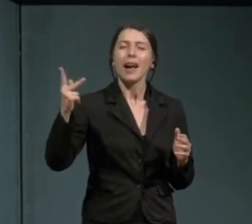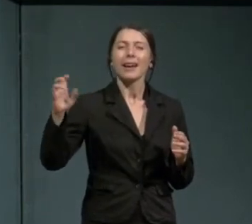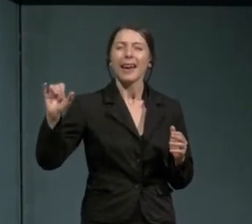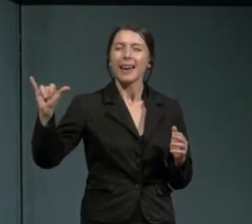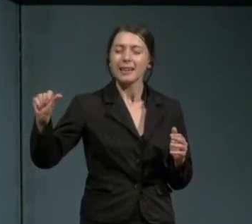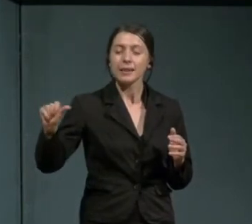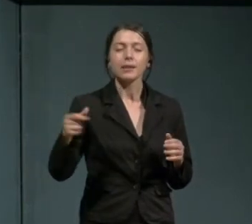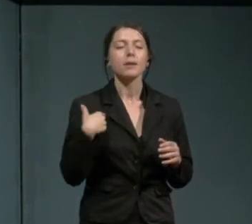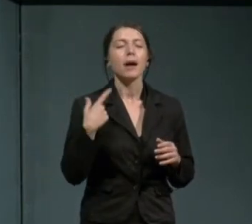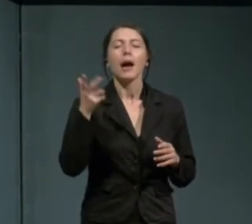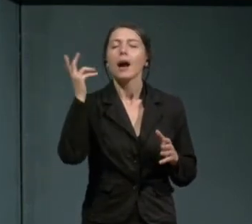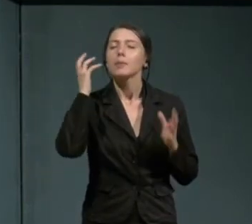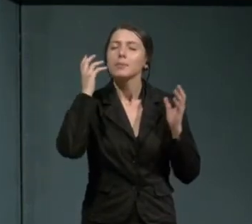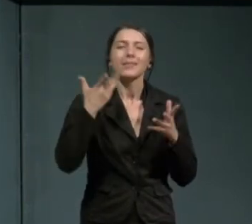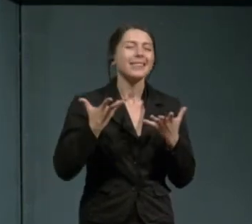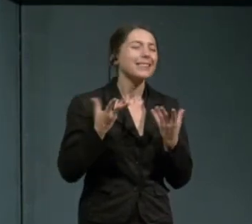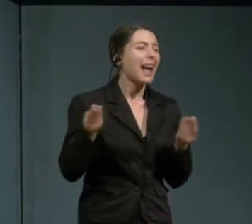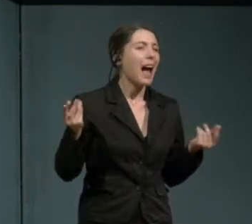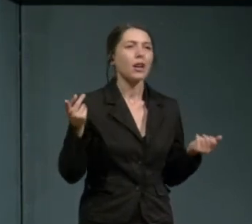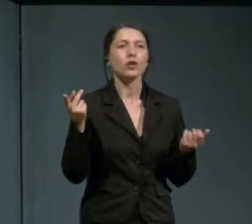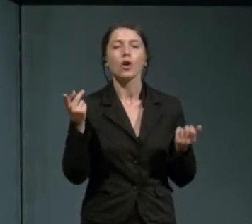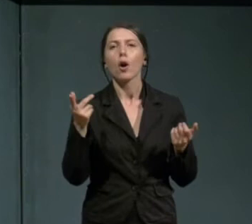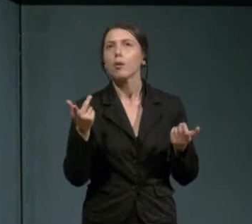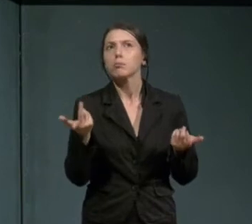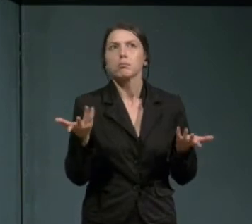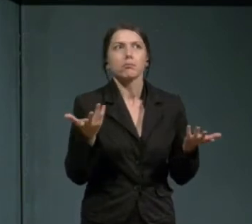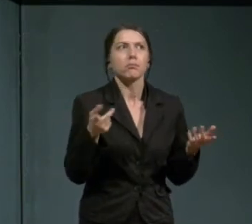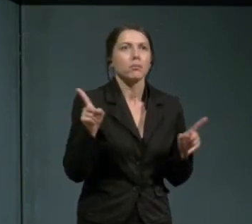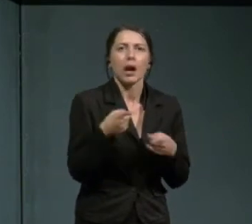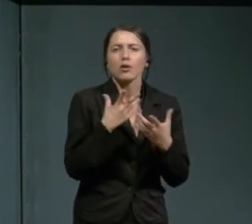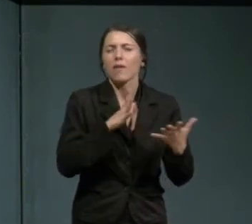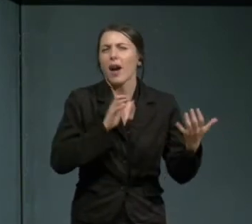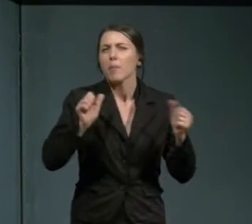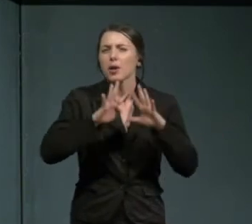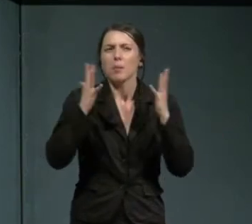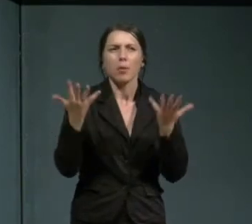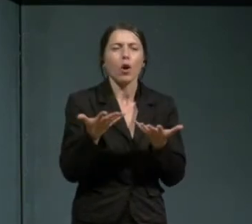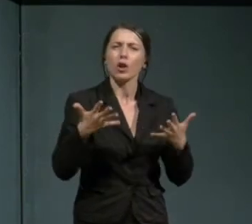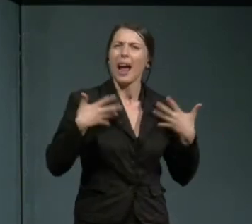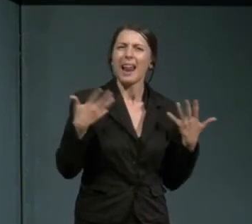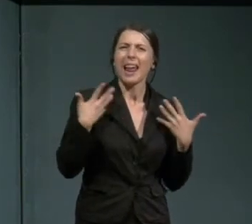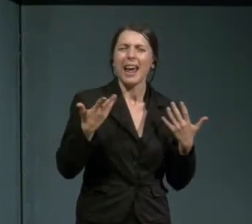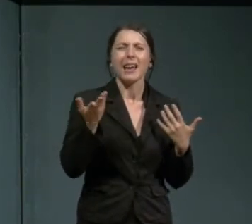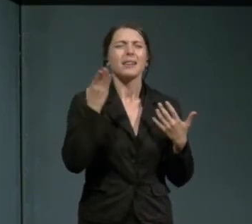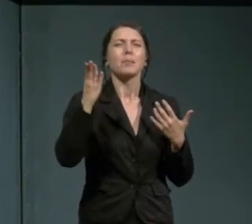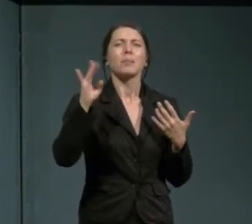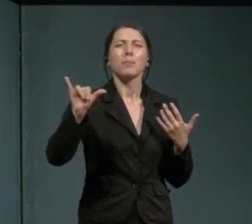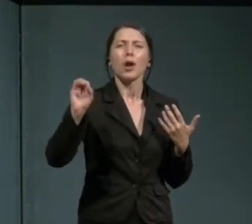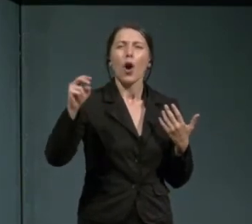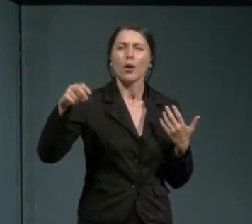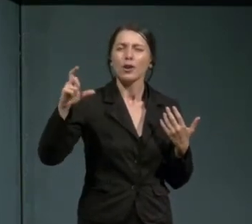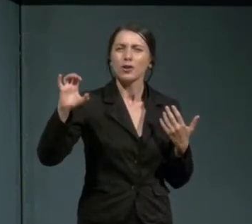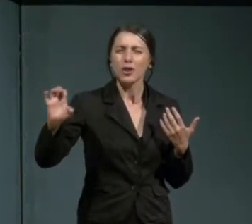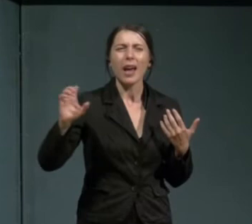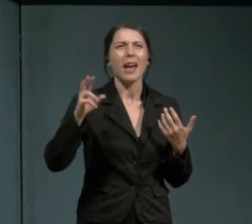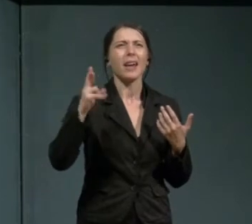tantissimo dei successi mondiali molto allegri quelli di beyoncé rihanna